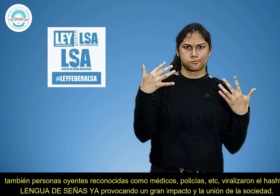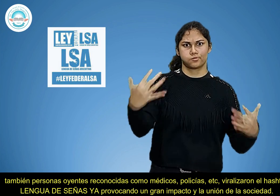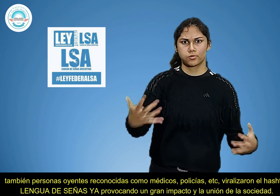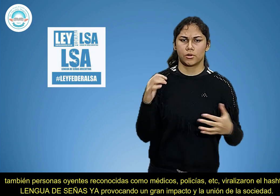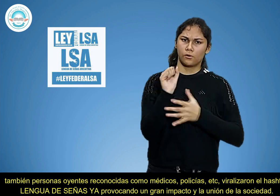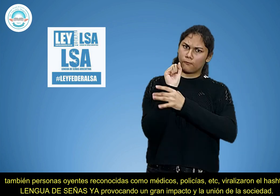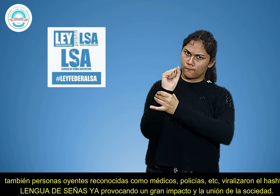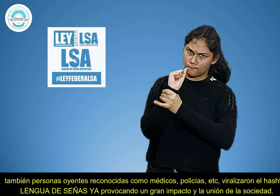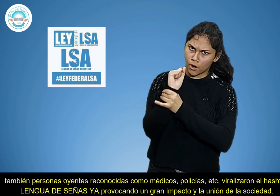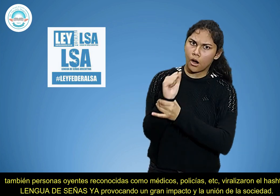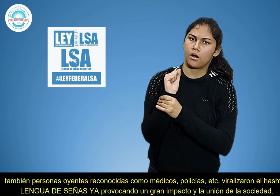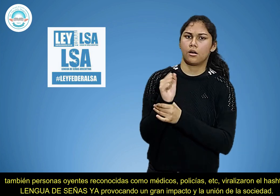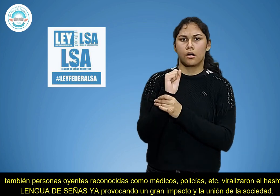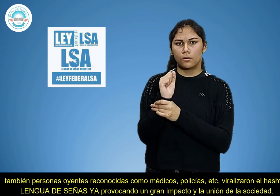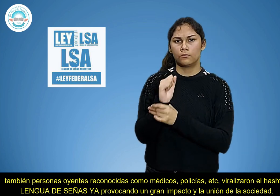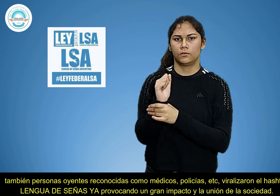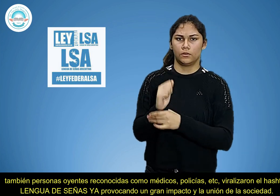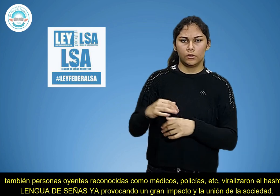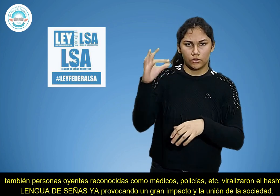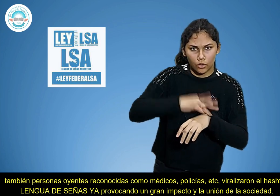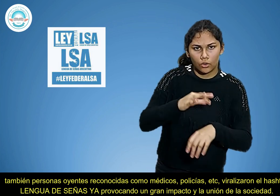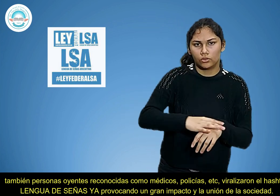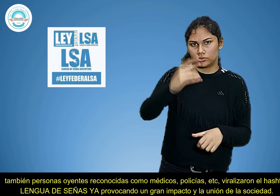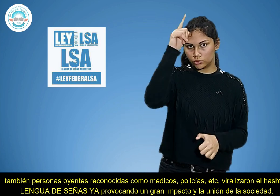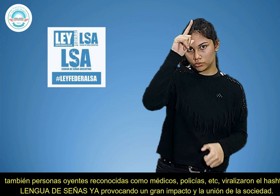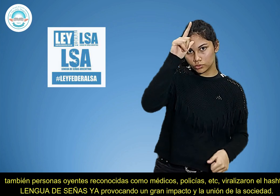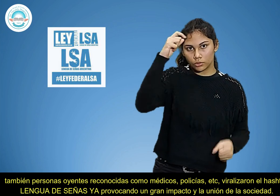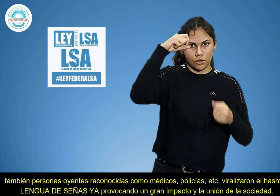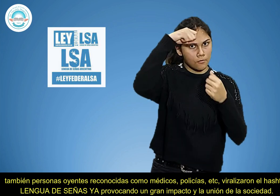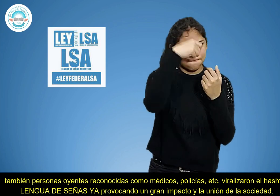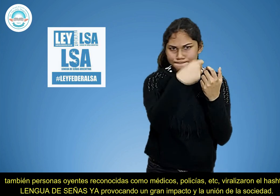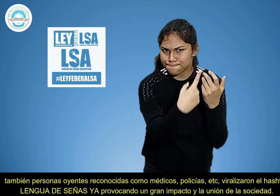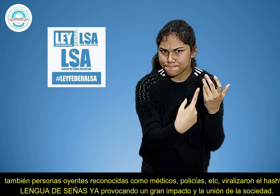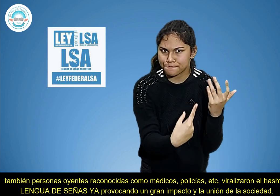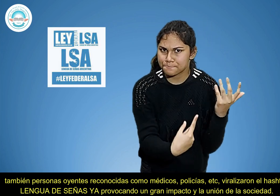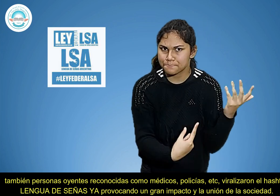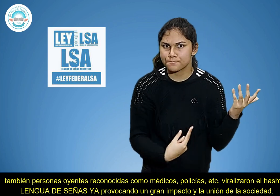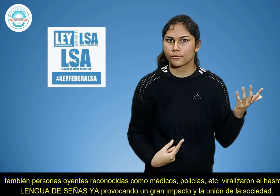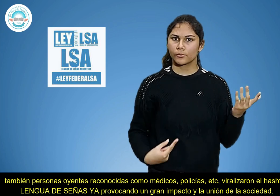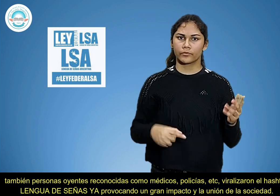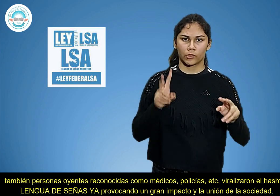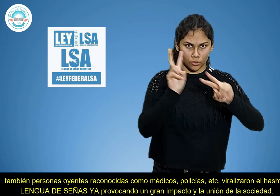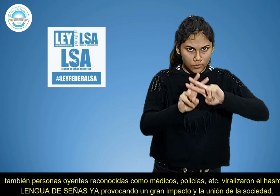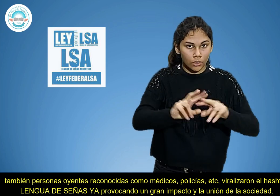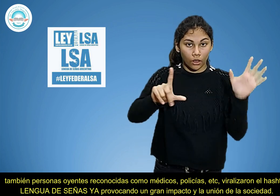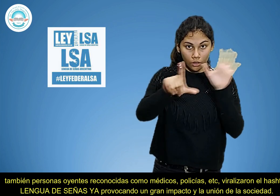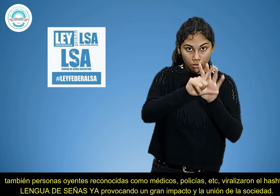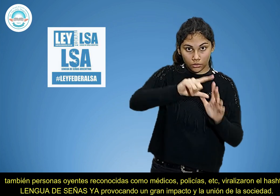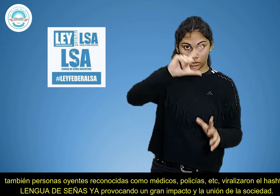como médicos, policías, etcétera. Viralizaron